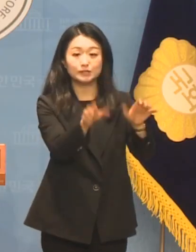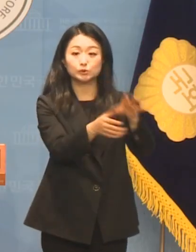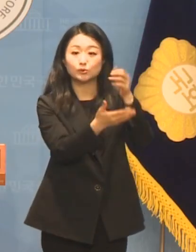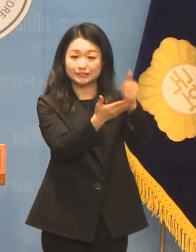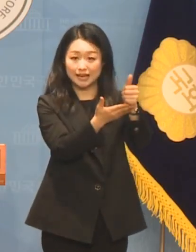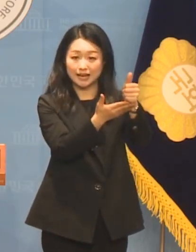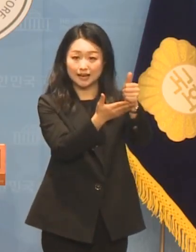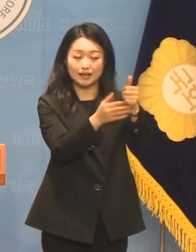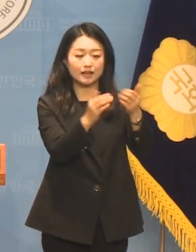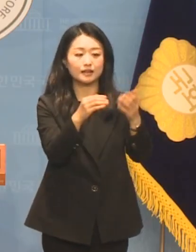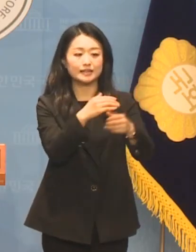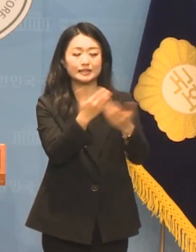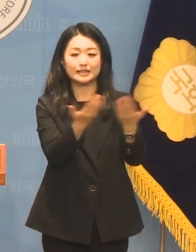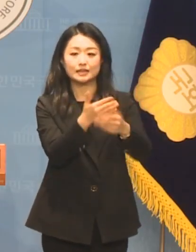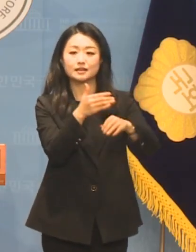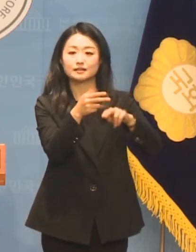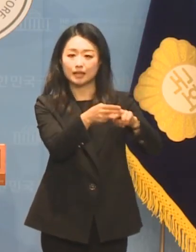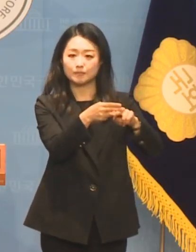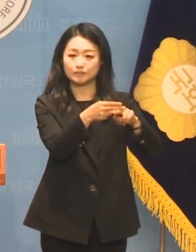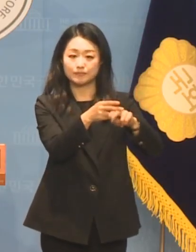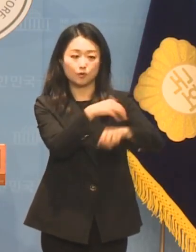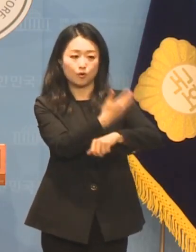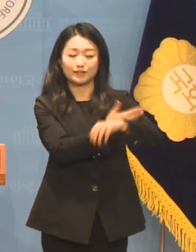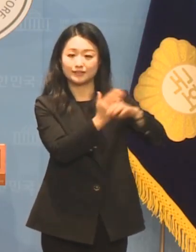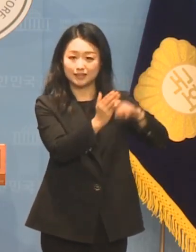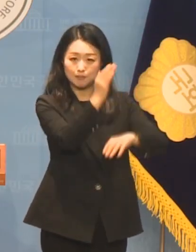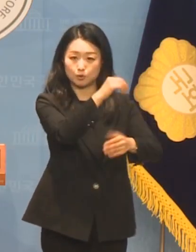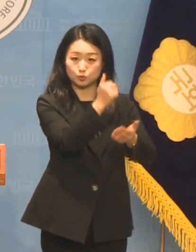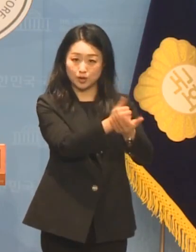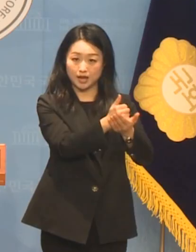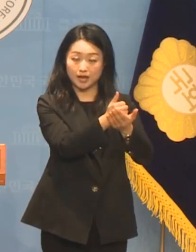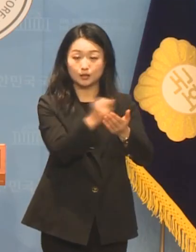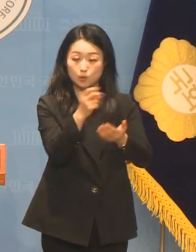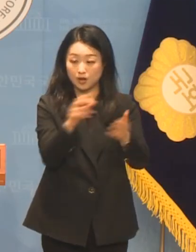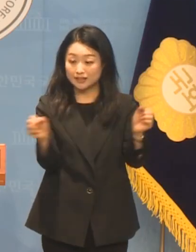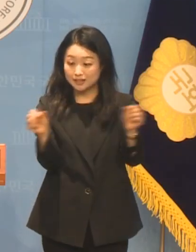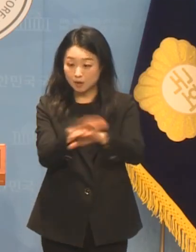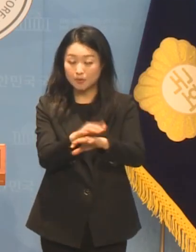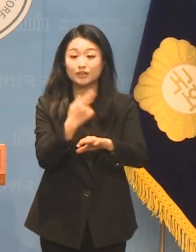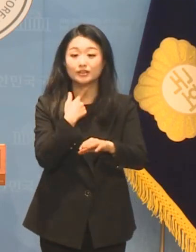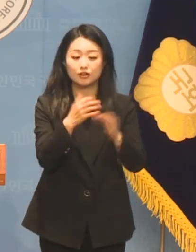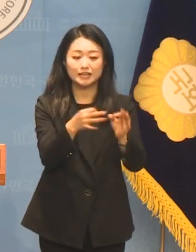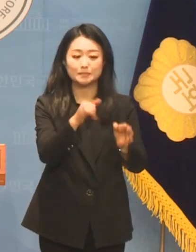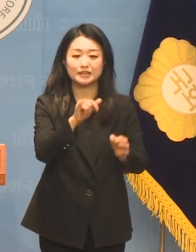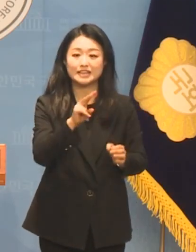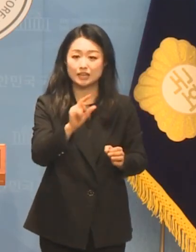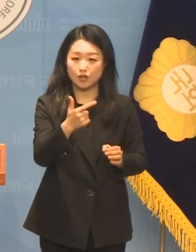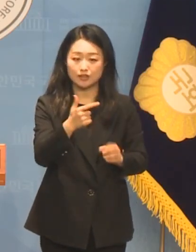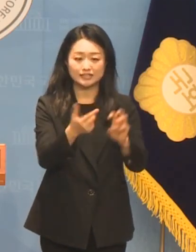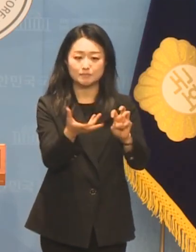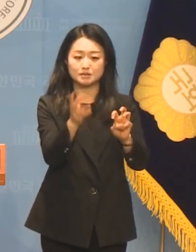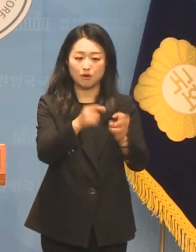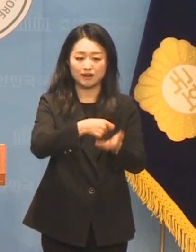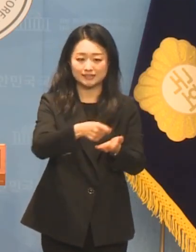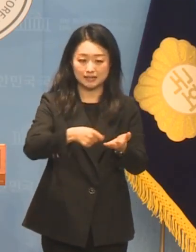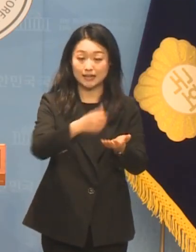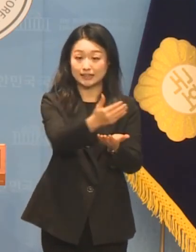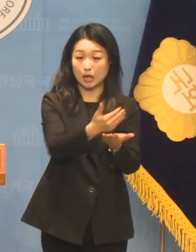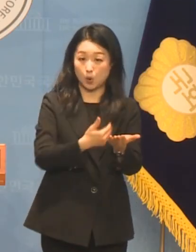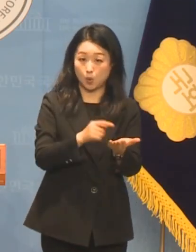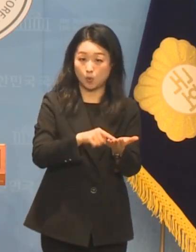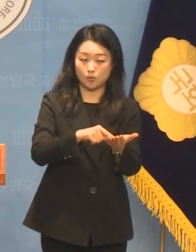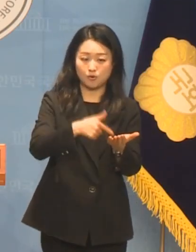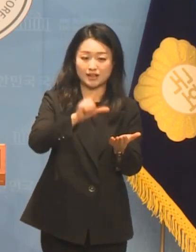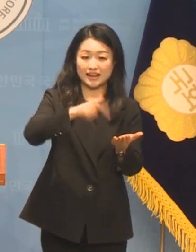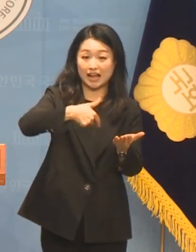검찰총장의 직권남용 범죄, 그리고 검찰이 정치 기소를 위해 덮어버린 김기현 의원 관련 30억 각서 사건의